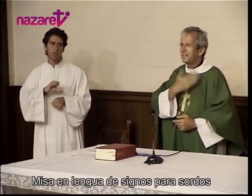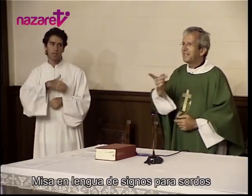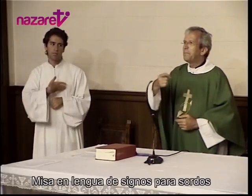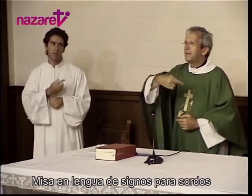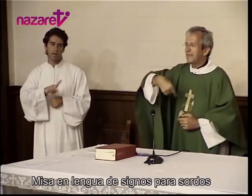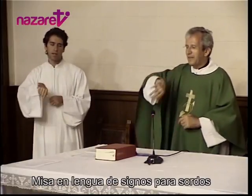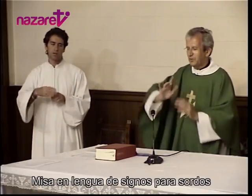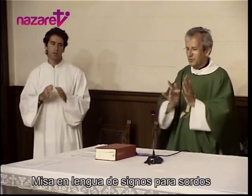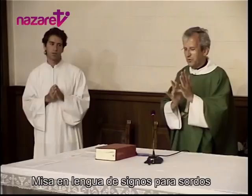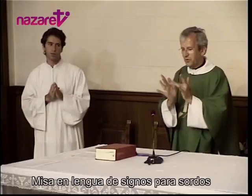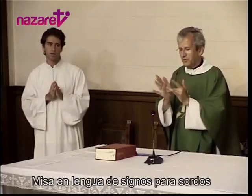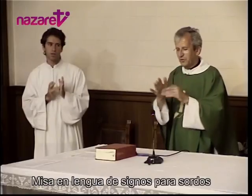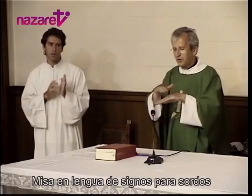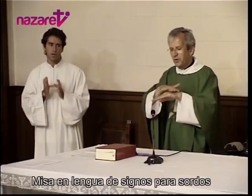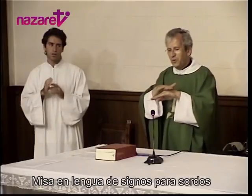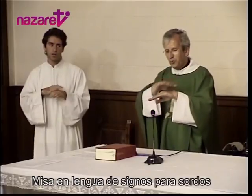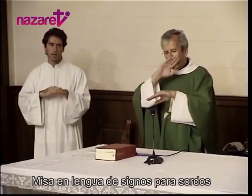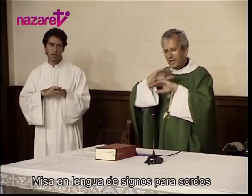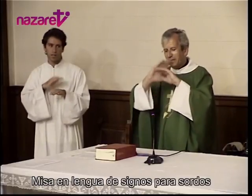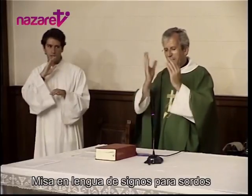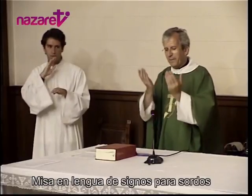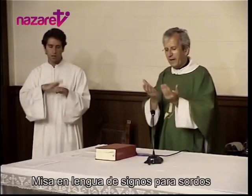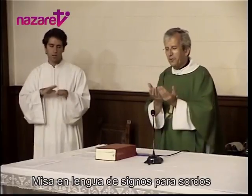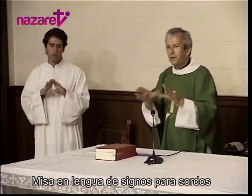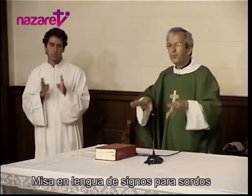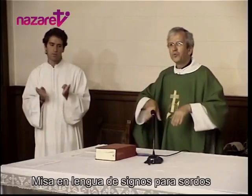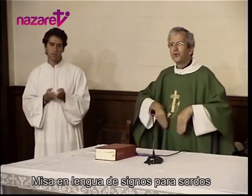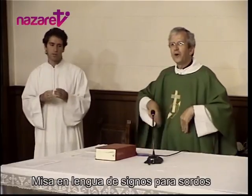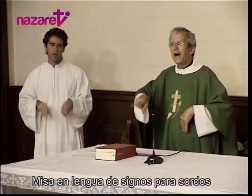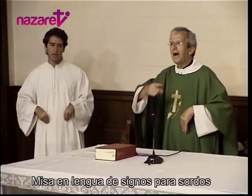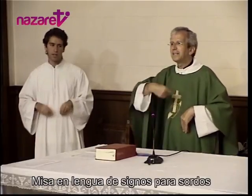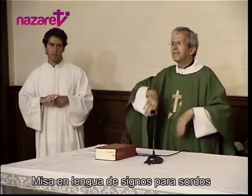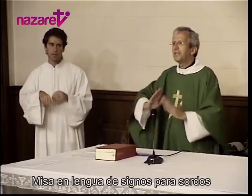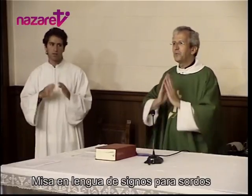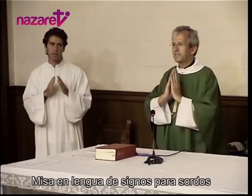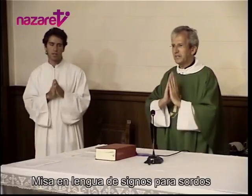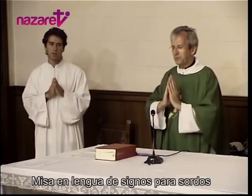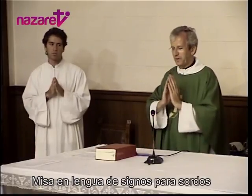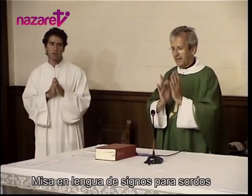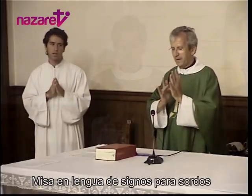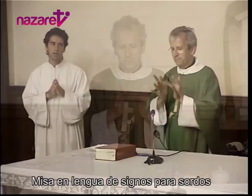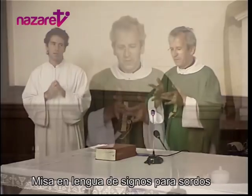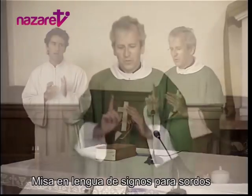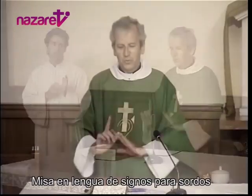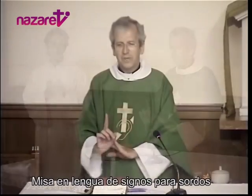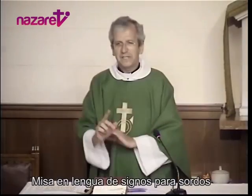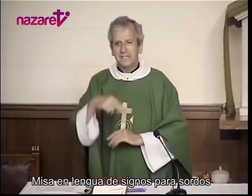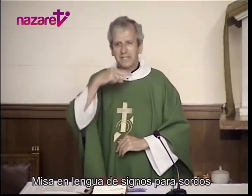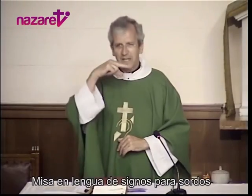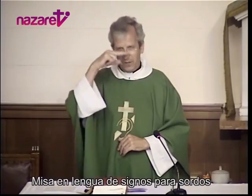ten piedad de nosotros. Tú que quitas el pecado del mundo, atiende nuestra súplica. Tú que estás sentado a la